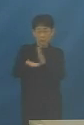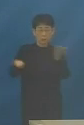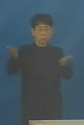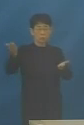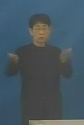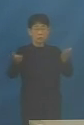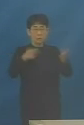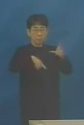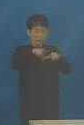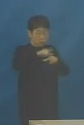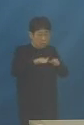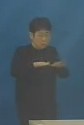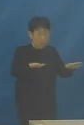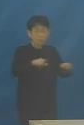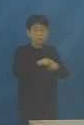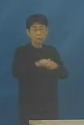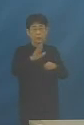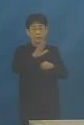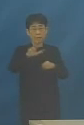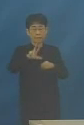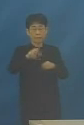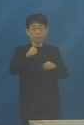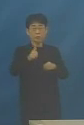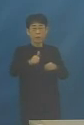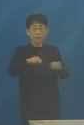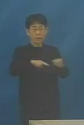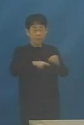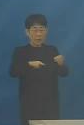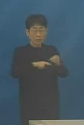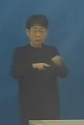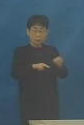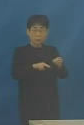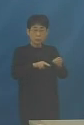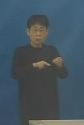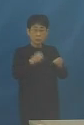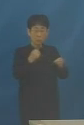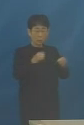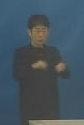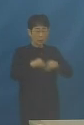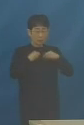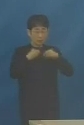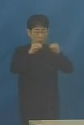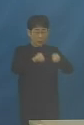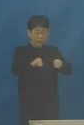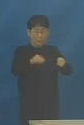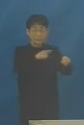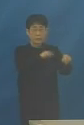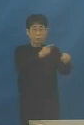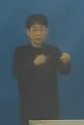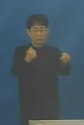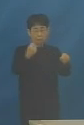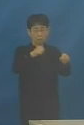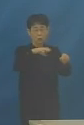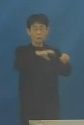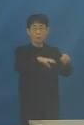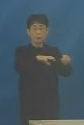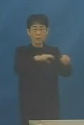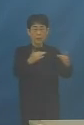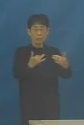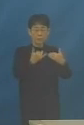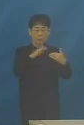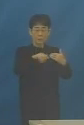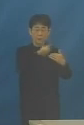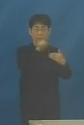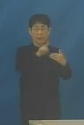いるとこれが出るたカブのような関数が強ところで影響したのではないかということでありますまたあの入院とか療養